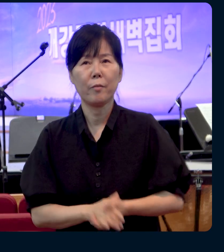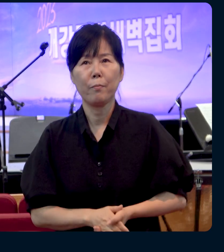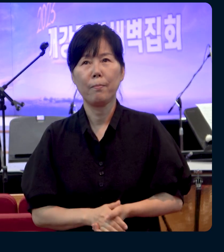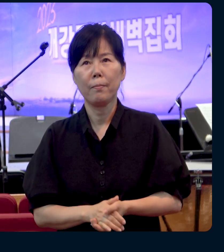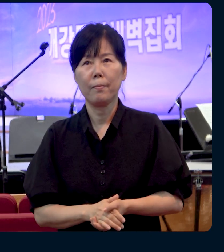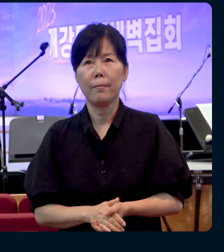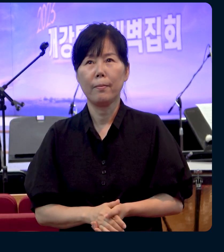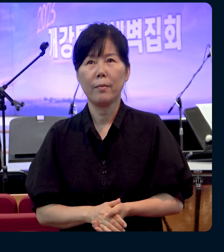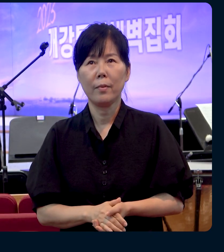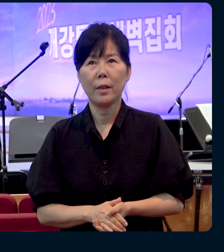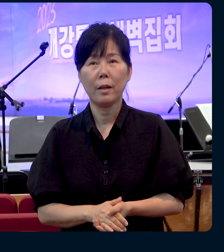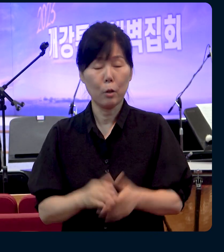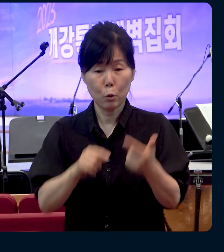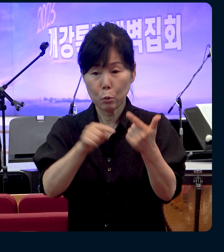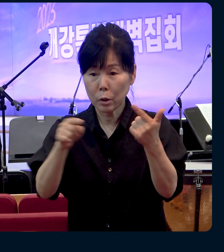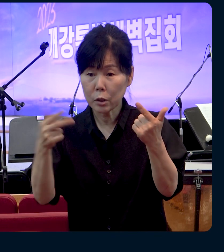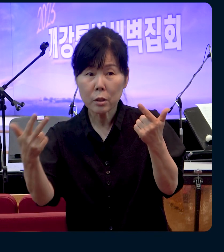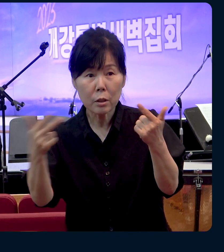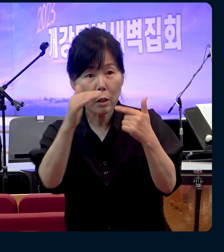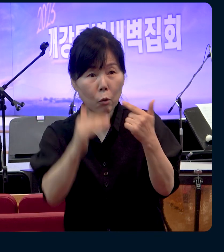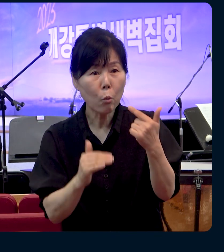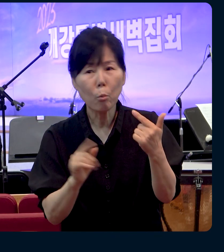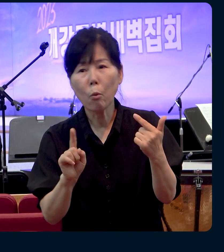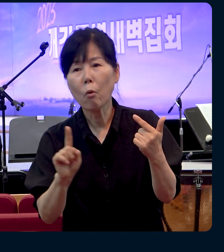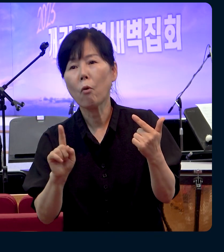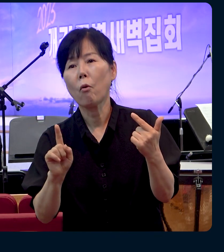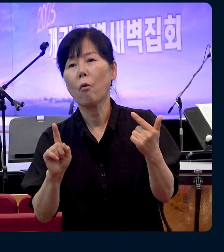형상적인 걸 그려야 되는데, 이거는 뭐에 대한 그림입니까?